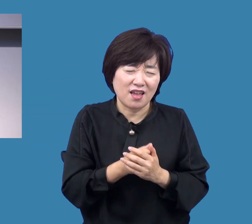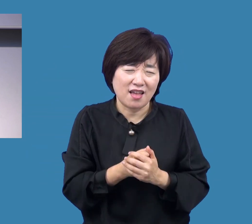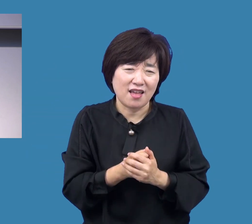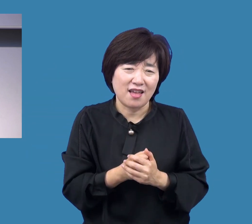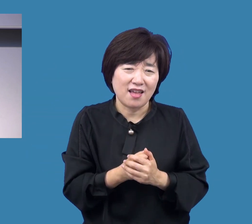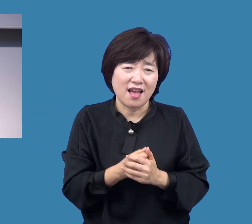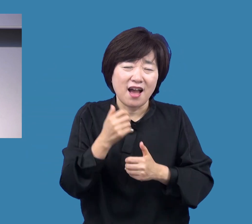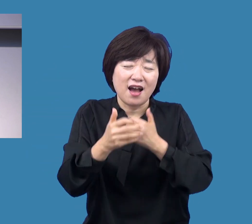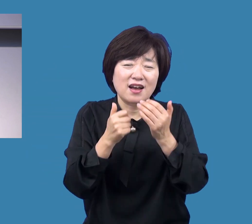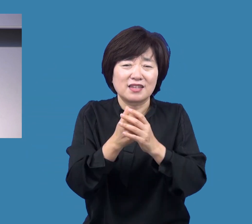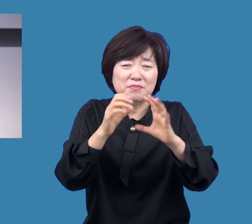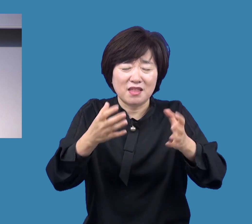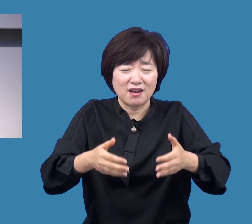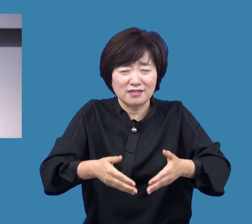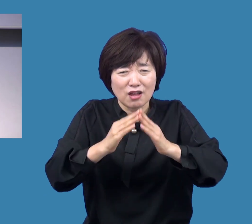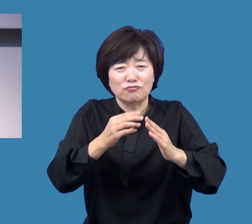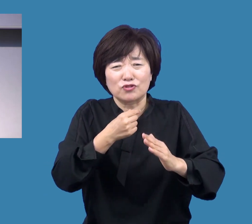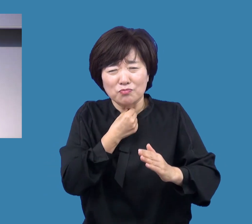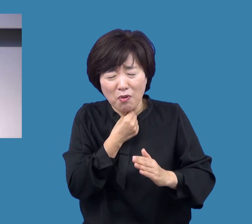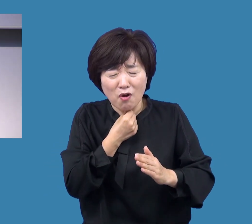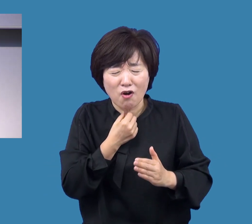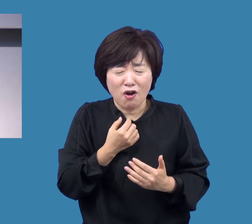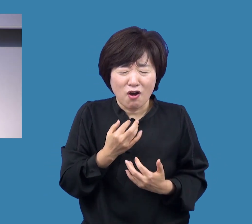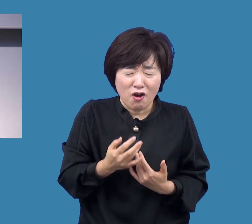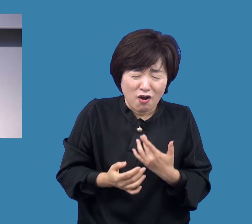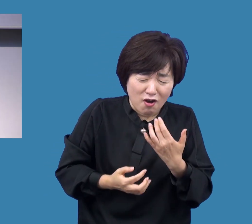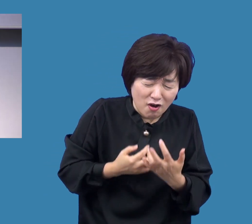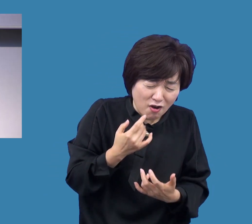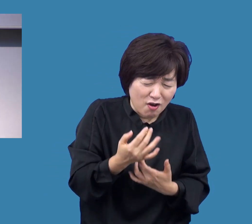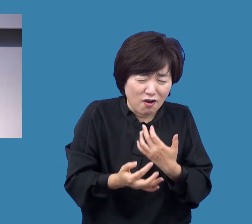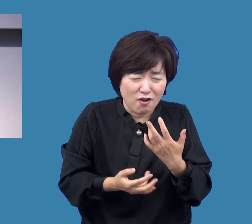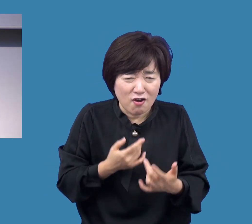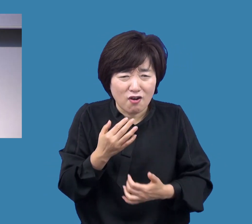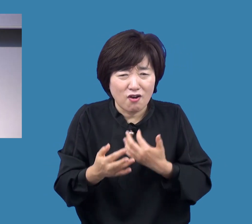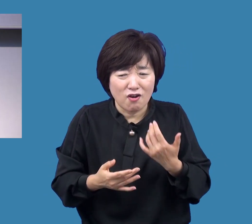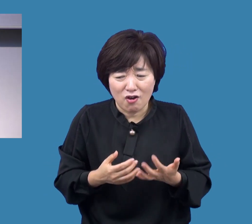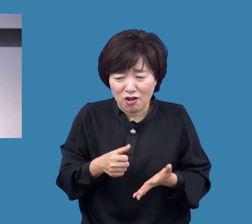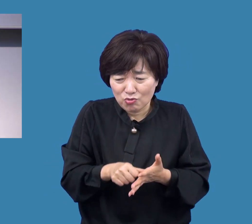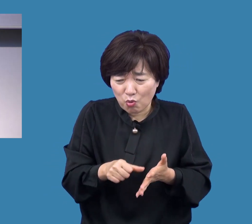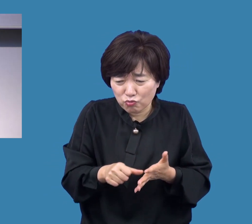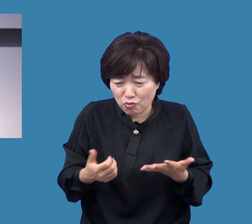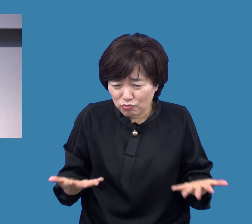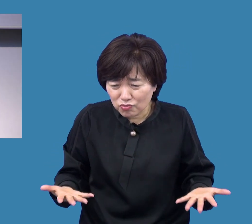너무나 하나님의 나라를 세우고 싶은데, 막 이 안에 불타는 열망이 있는데 도구가 없어.